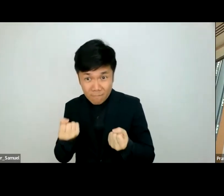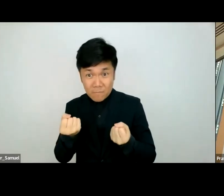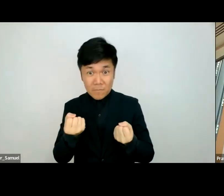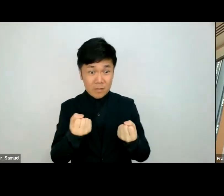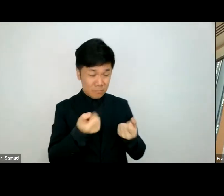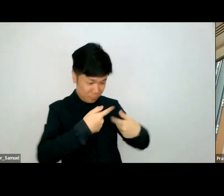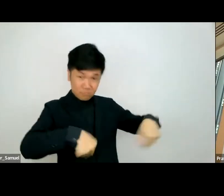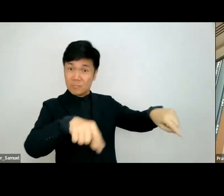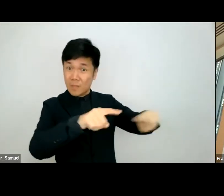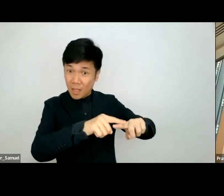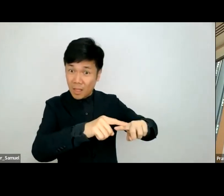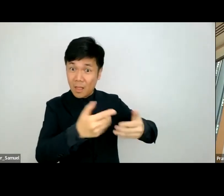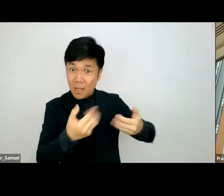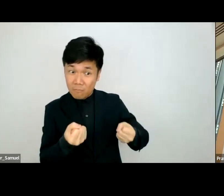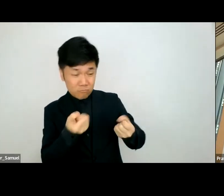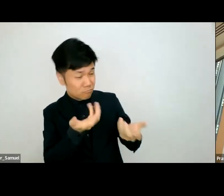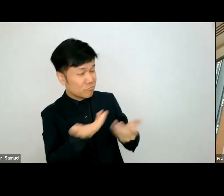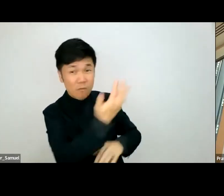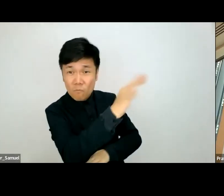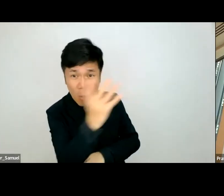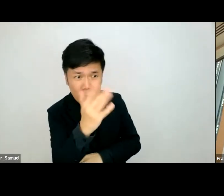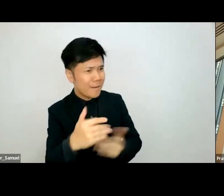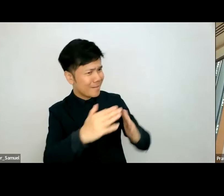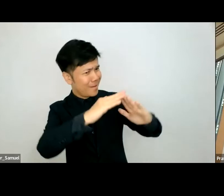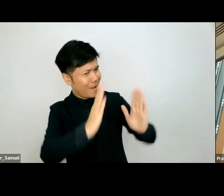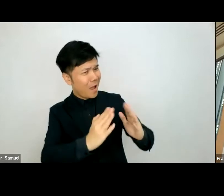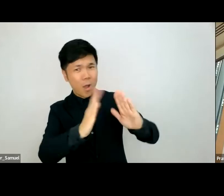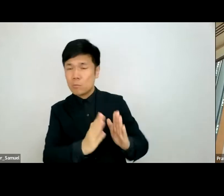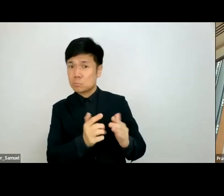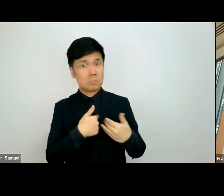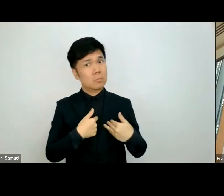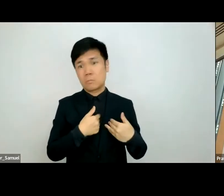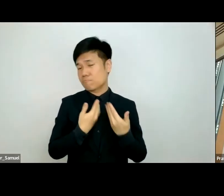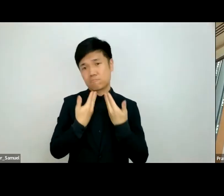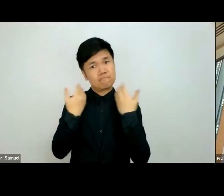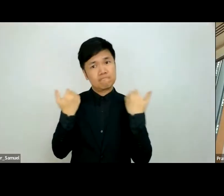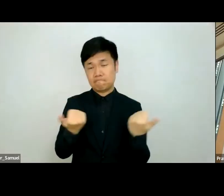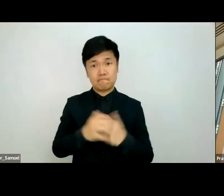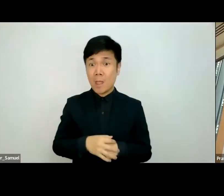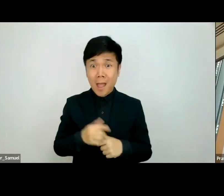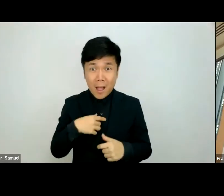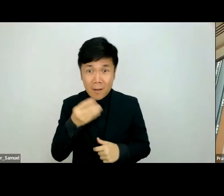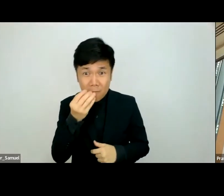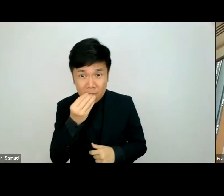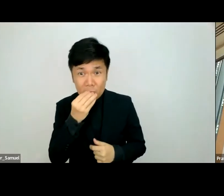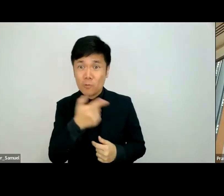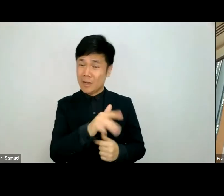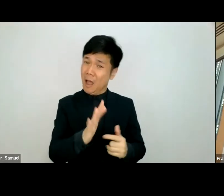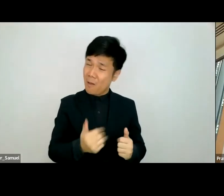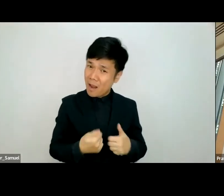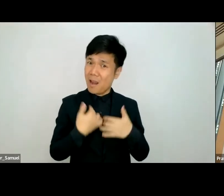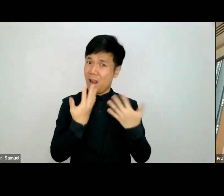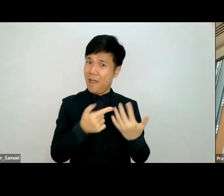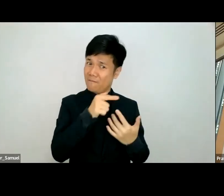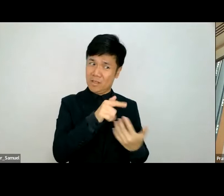1,1% de personnes indigènes en situation de handicap ont accès à des situations pour faire la vie meilleure. C'est